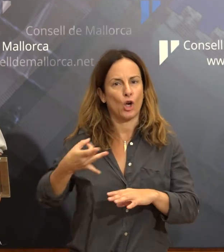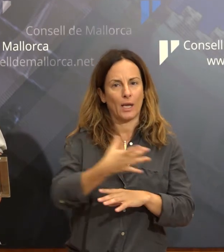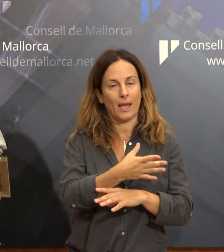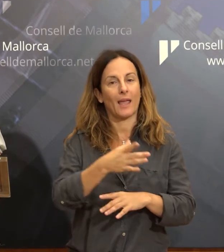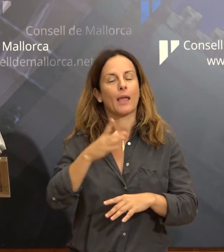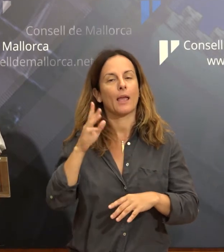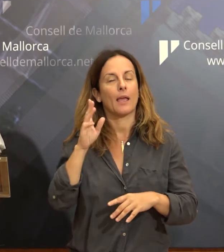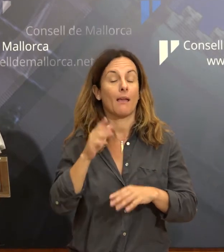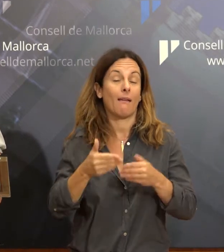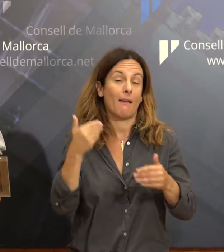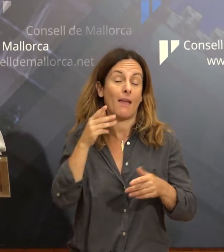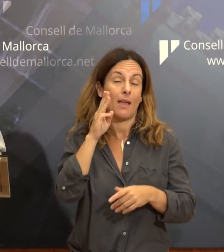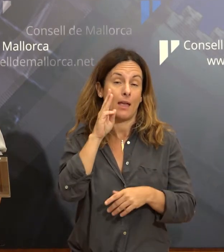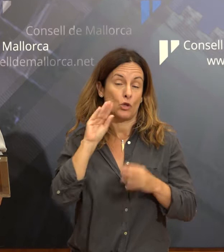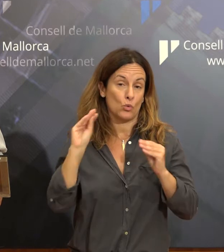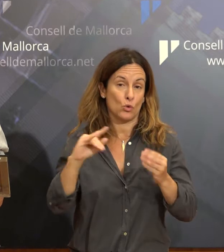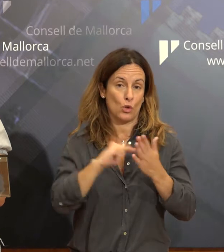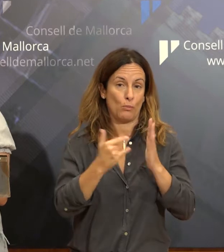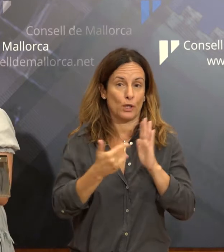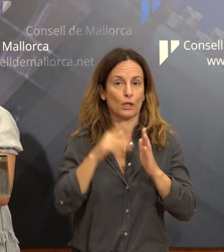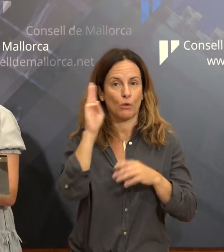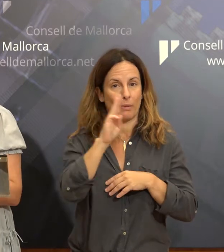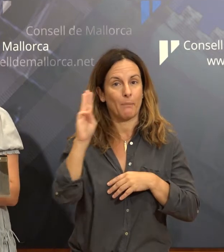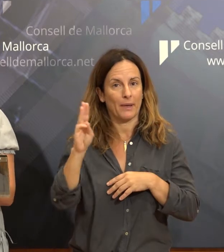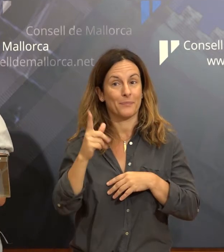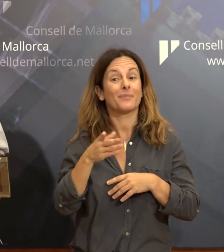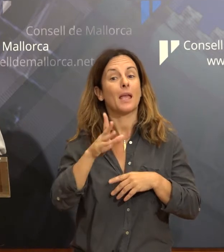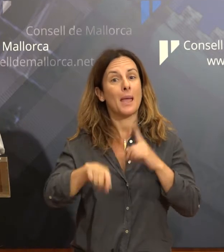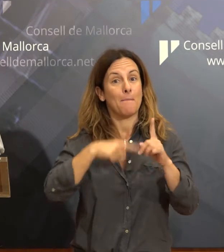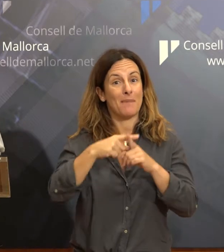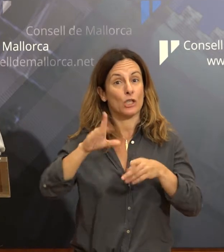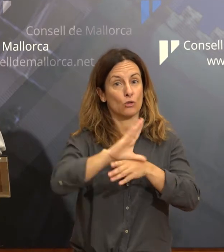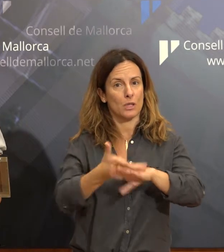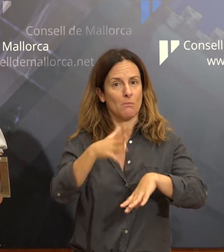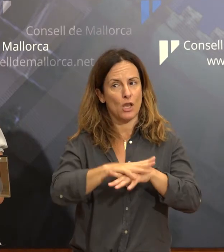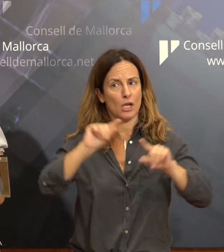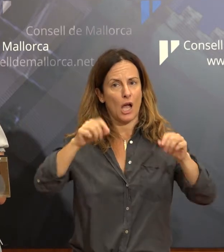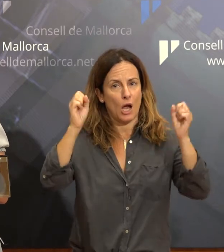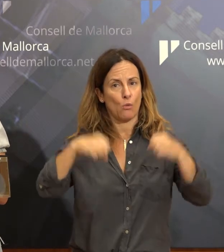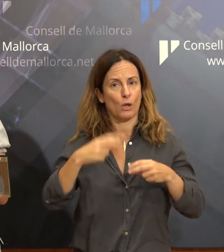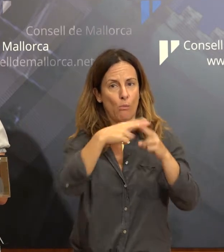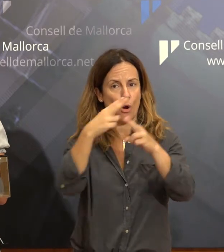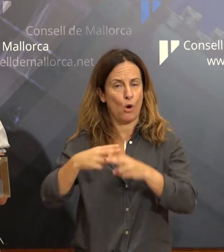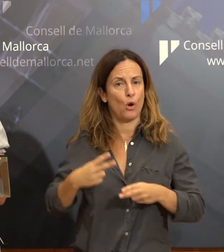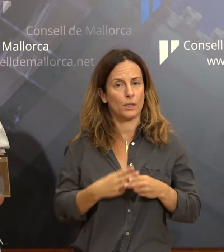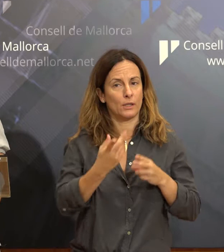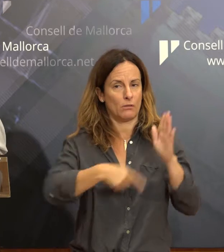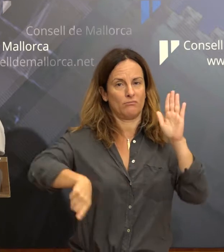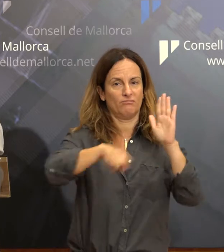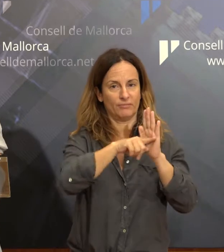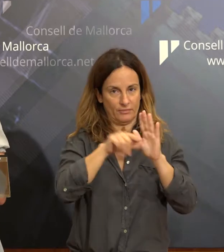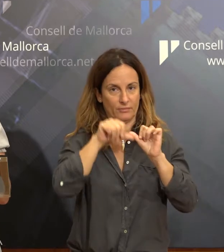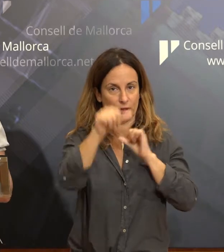aquest desdoblament va anar dins els acords pel canvi que varen signar en el Consell de Mallorca, a pesar de tot això, i a la vista,